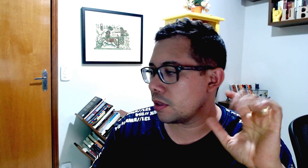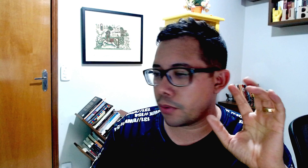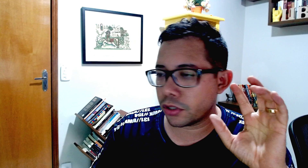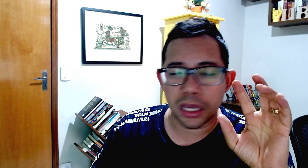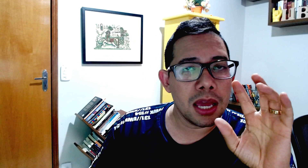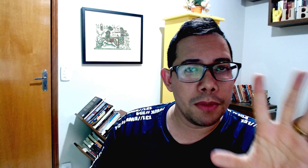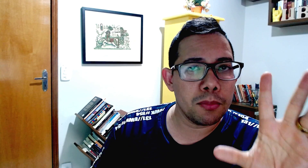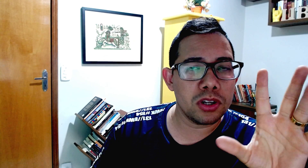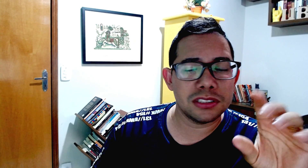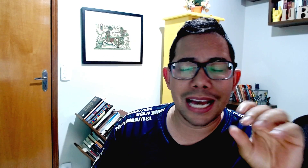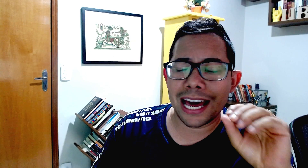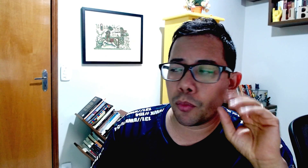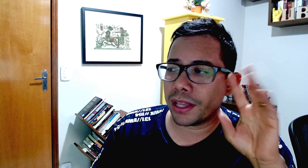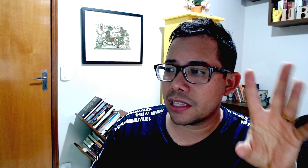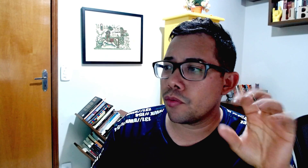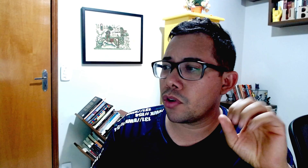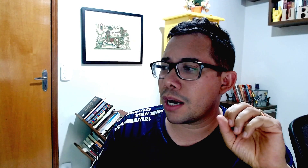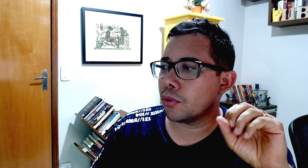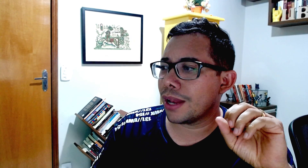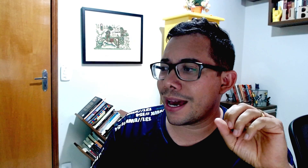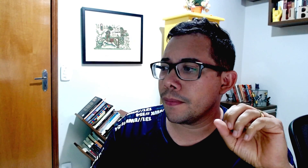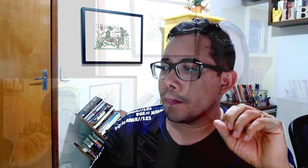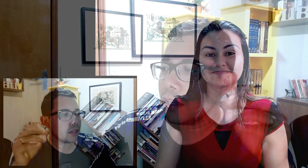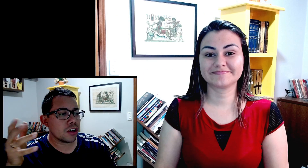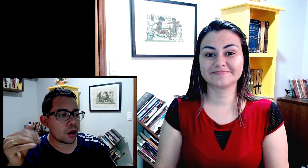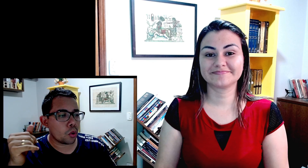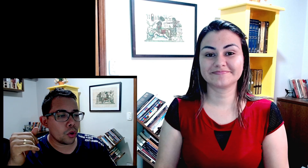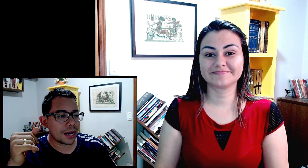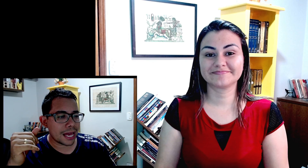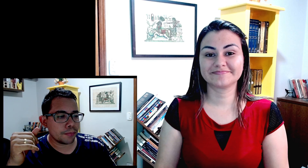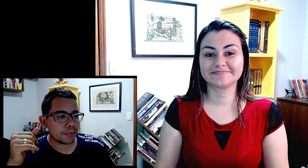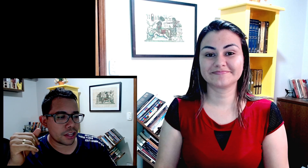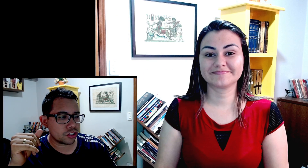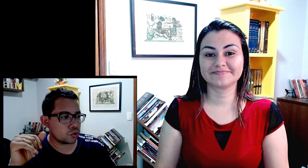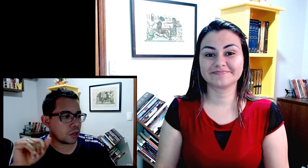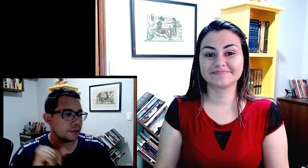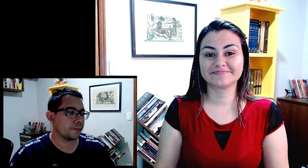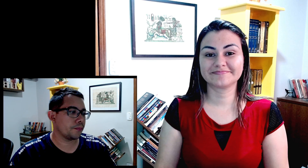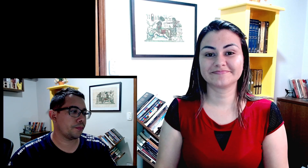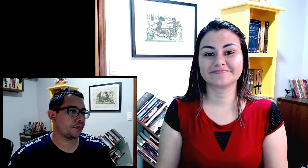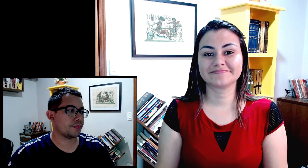possa memorizar, aumentar o vocabulário e já colocar em prática isso aí.